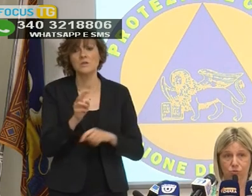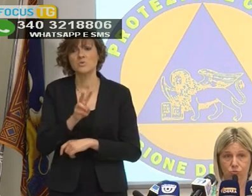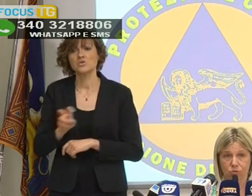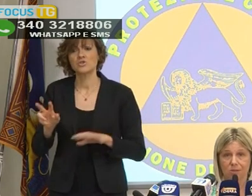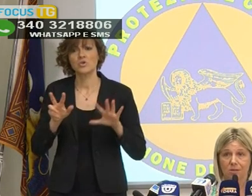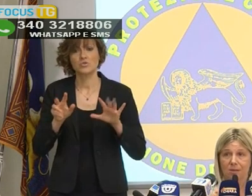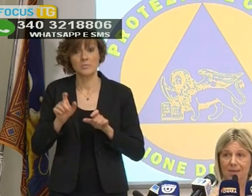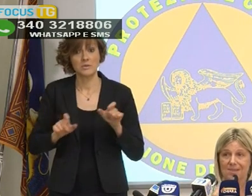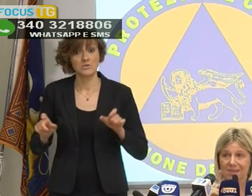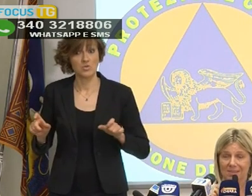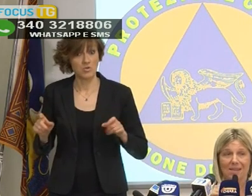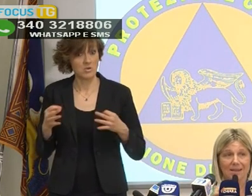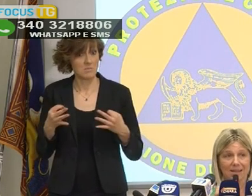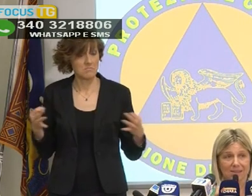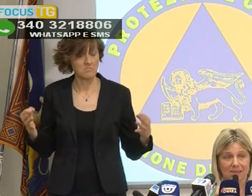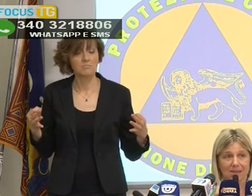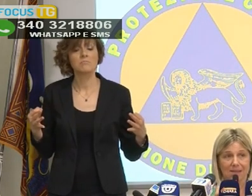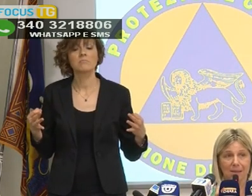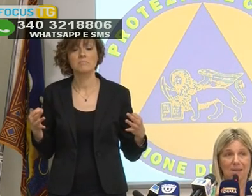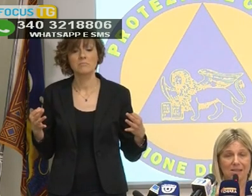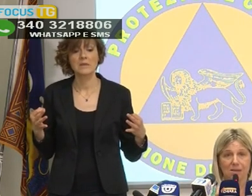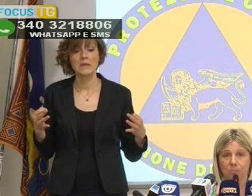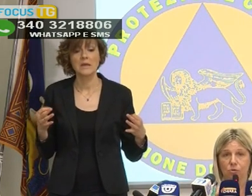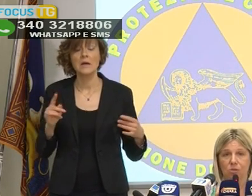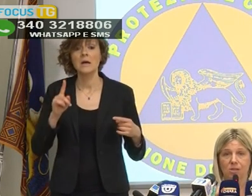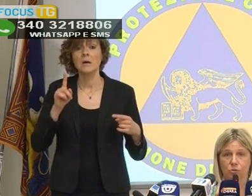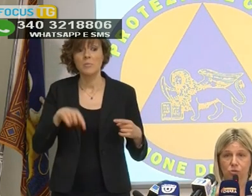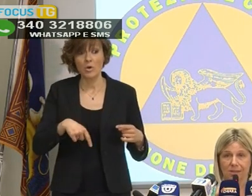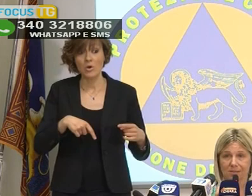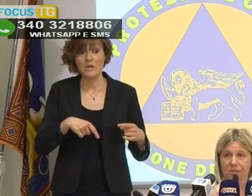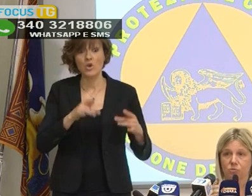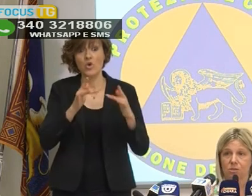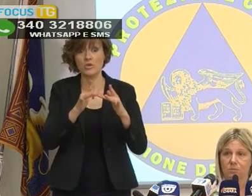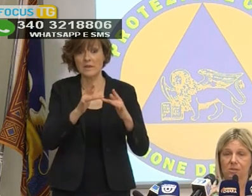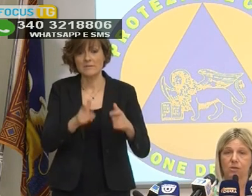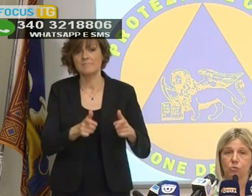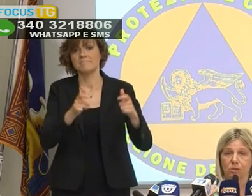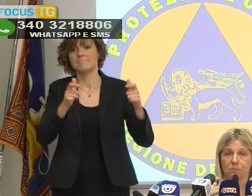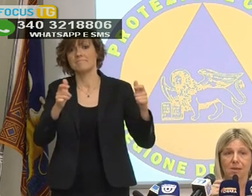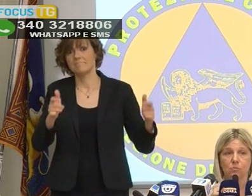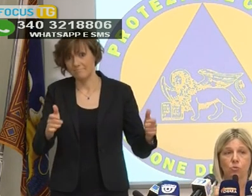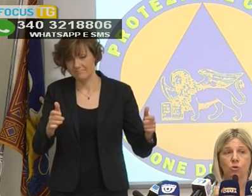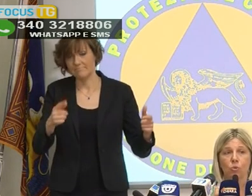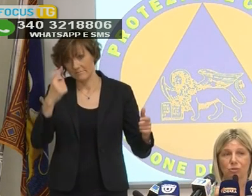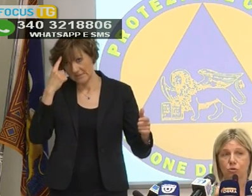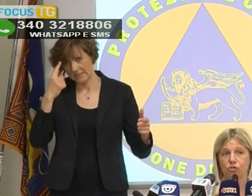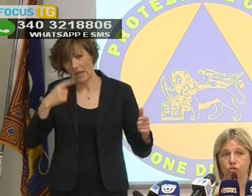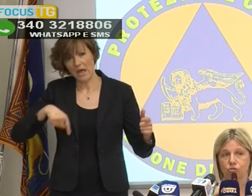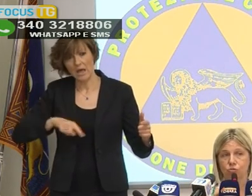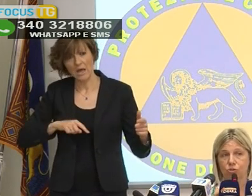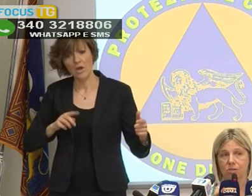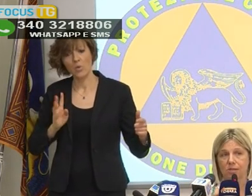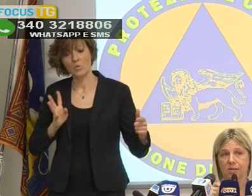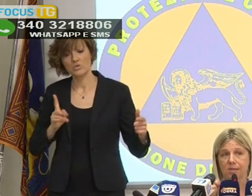208 persone. È stata allargata la maglia poi dei contatti. Voi sapete che noi abbiamo